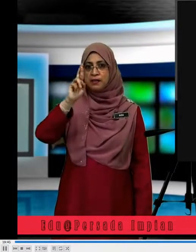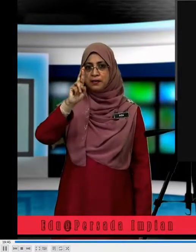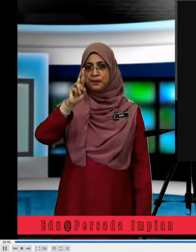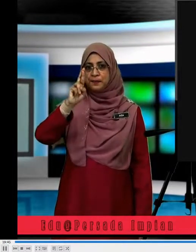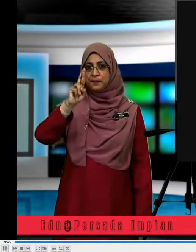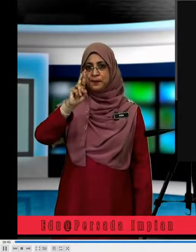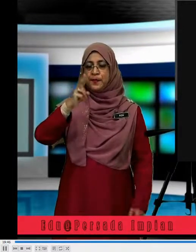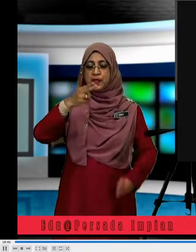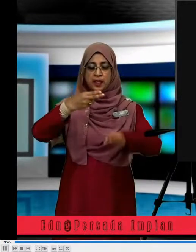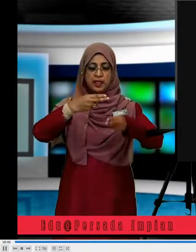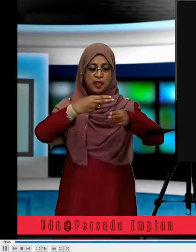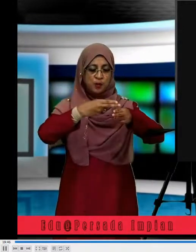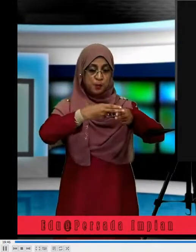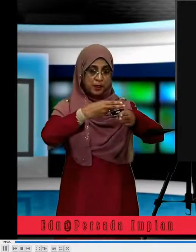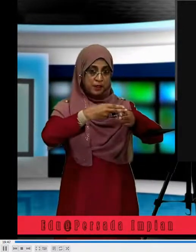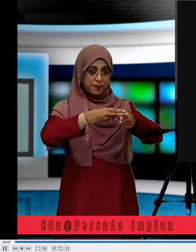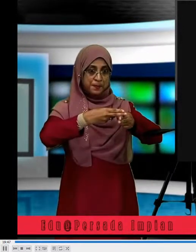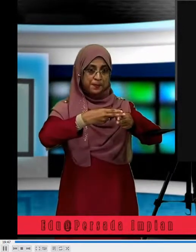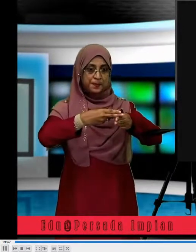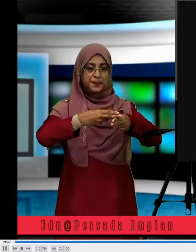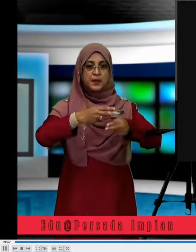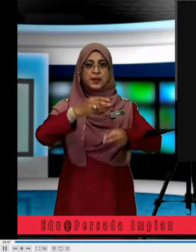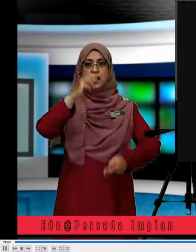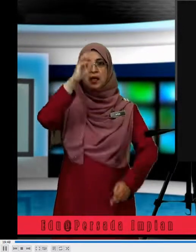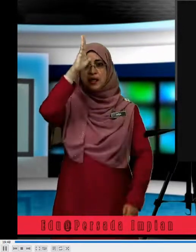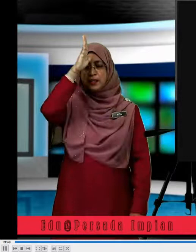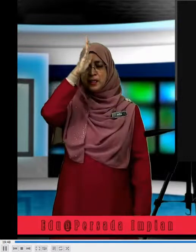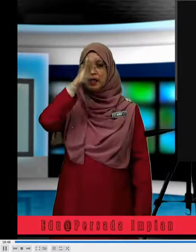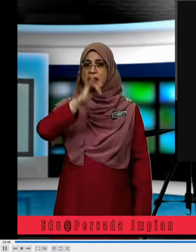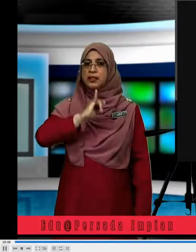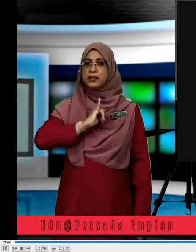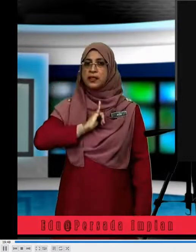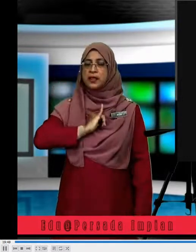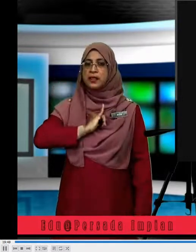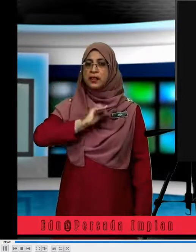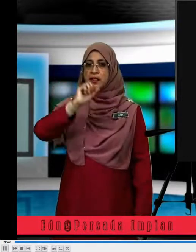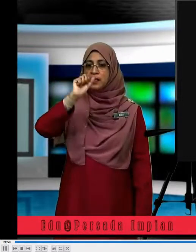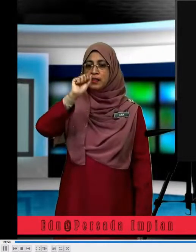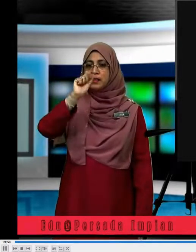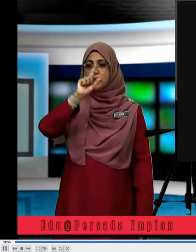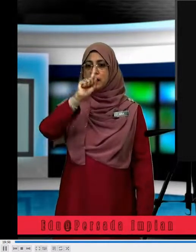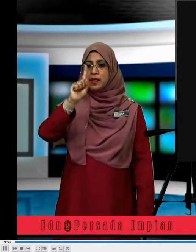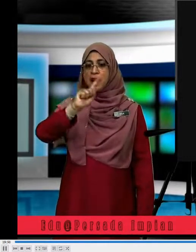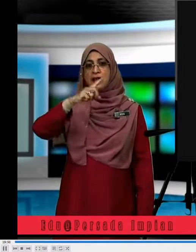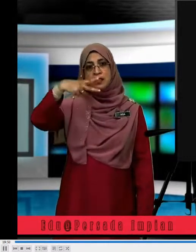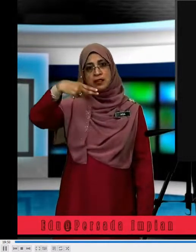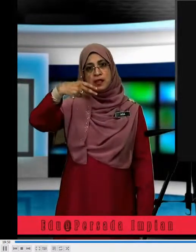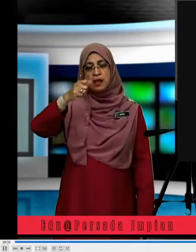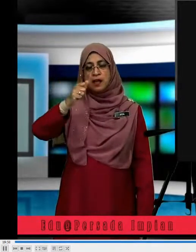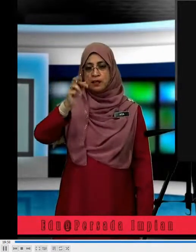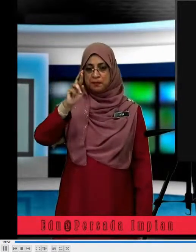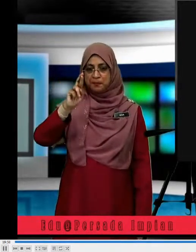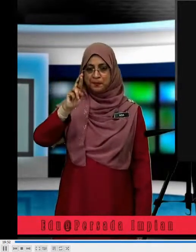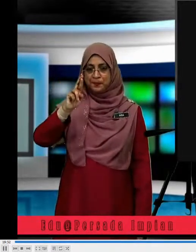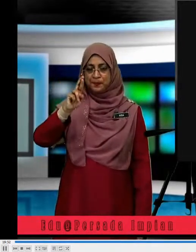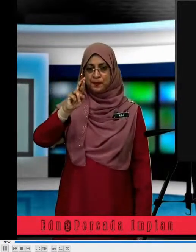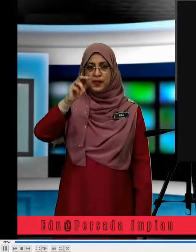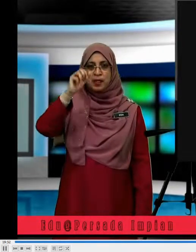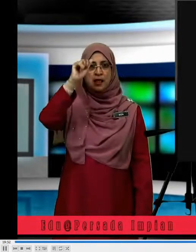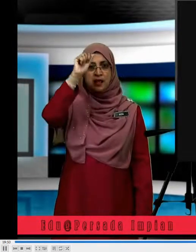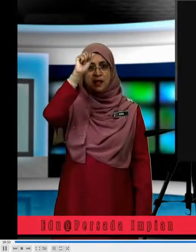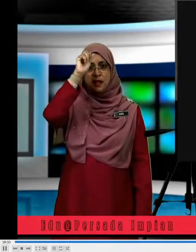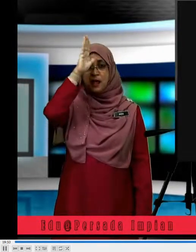Azhar I keep Nama ayah saya Azhar